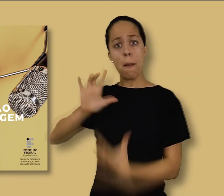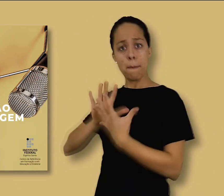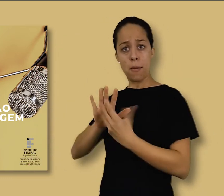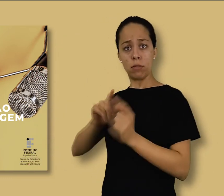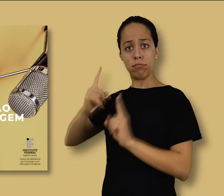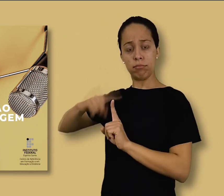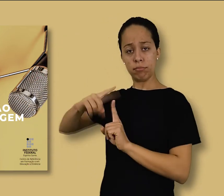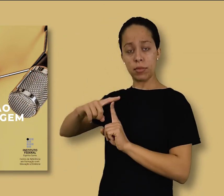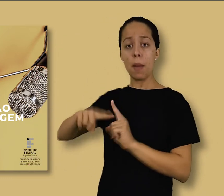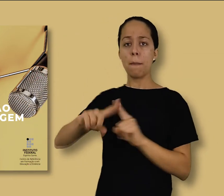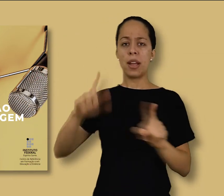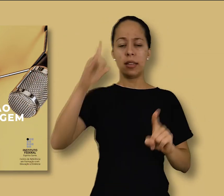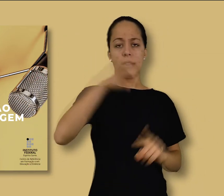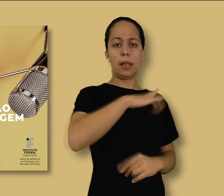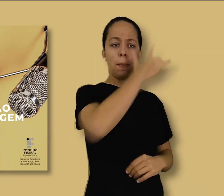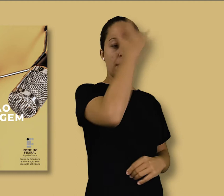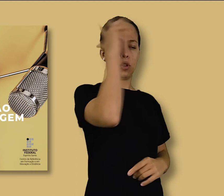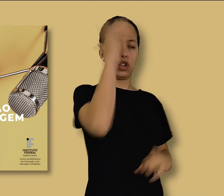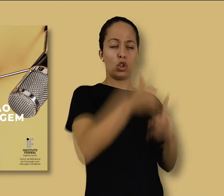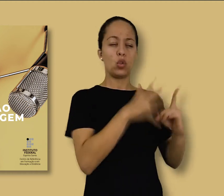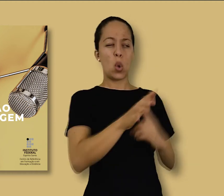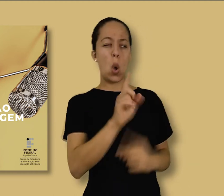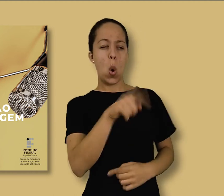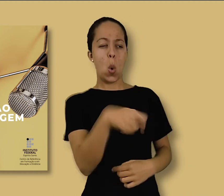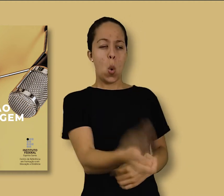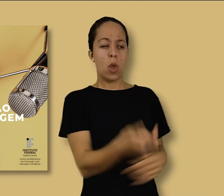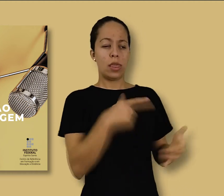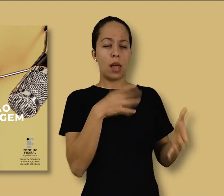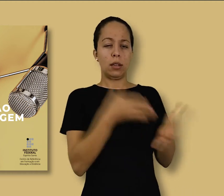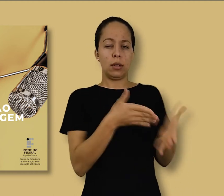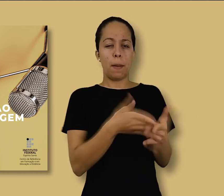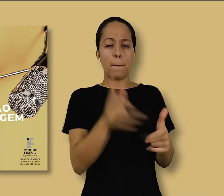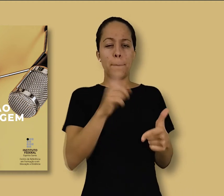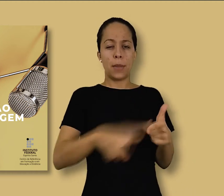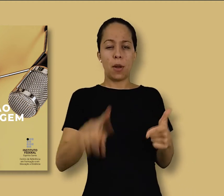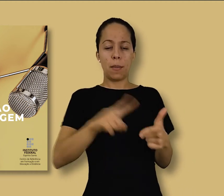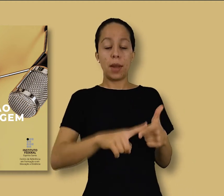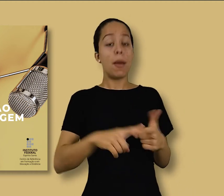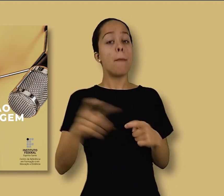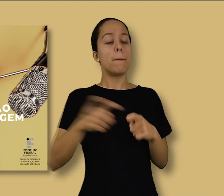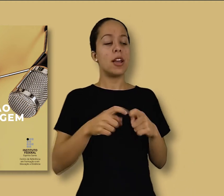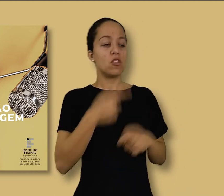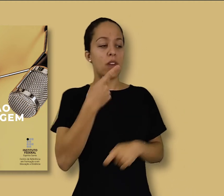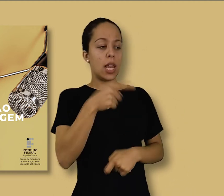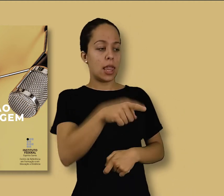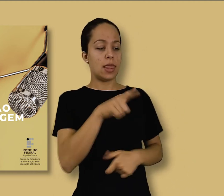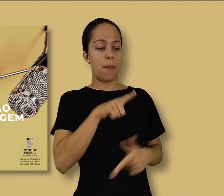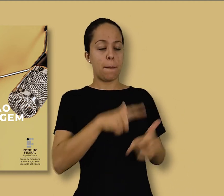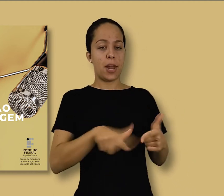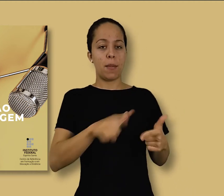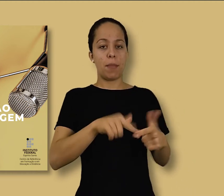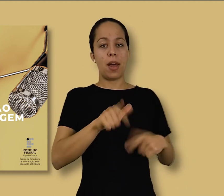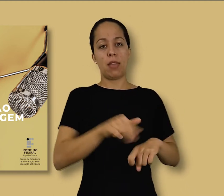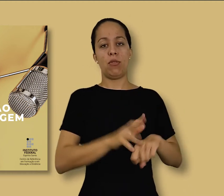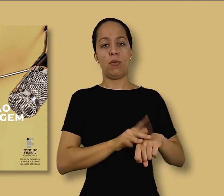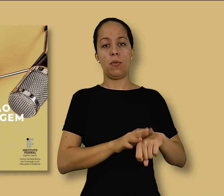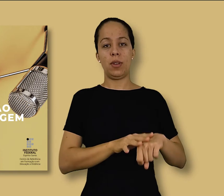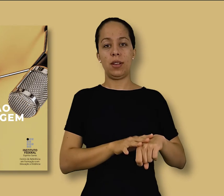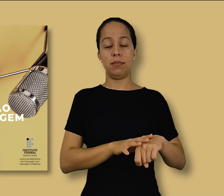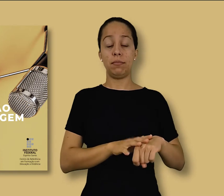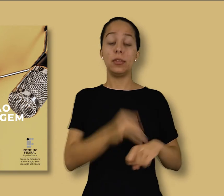que apresentam desenvolvimento típico e que por meio de um discurso patologizante são